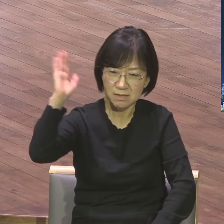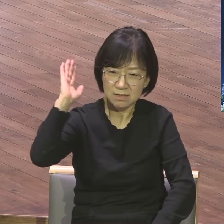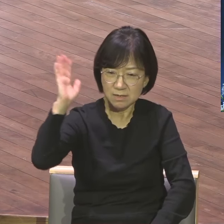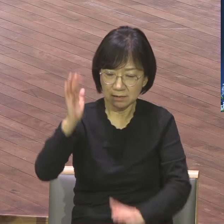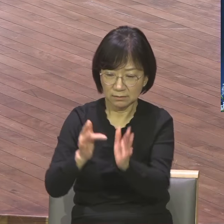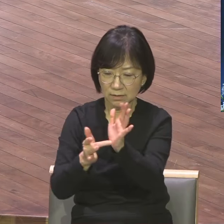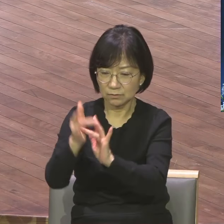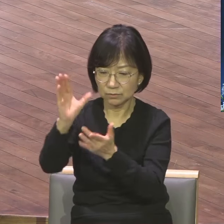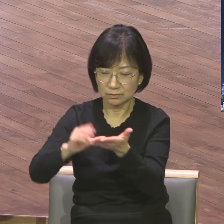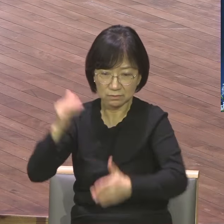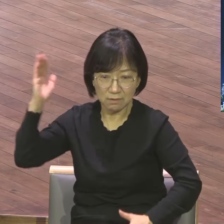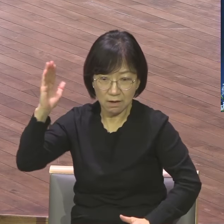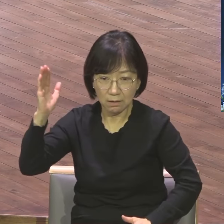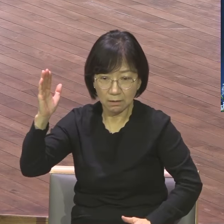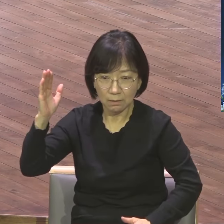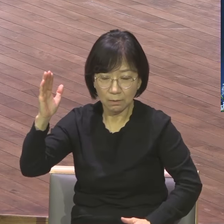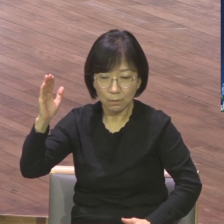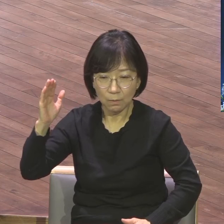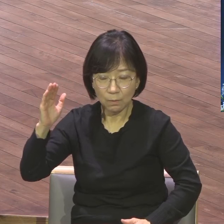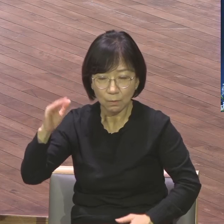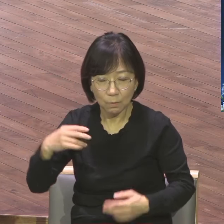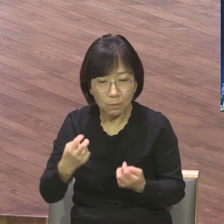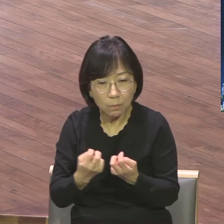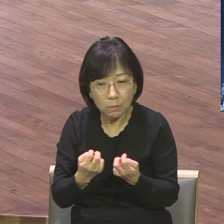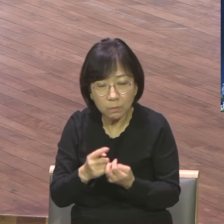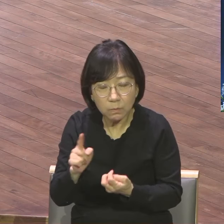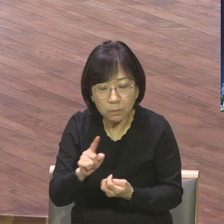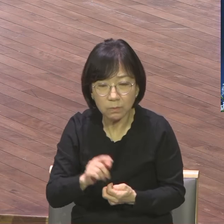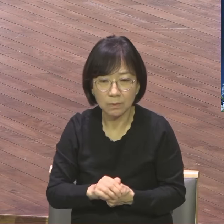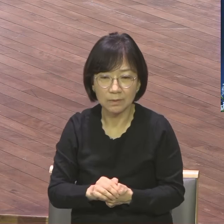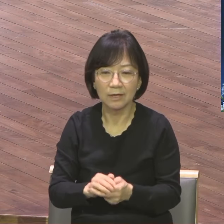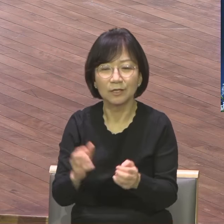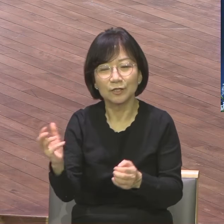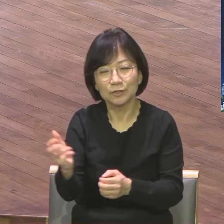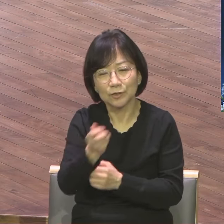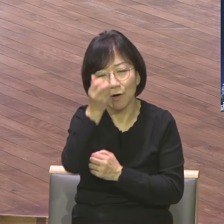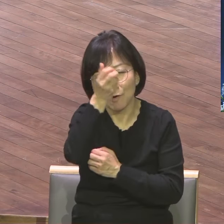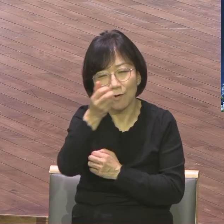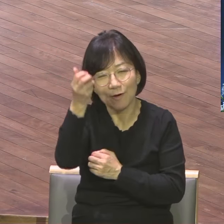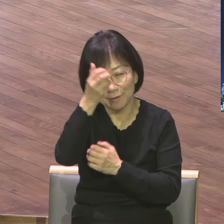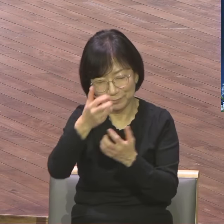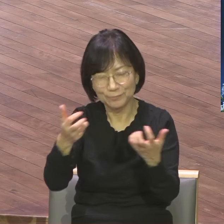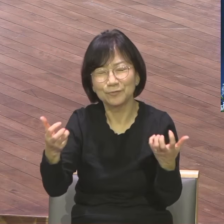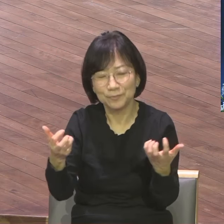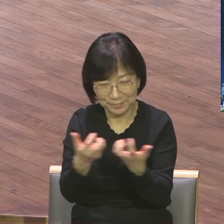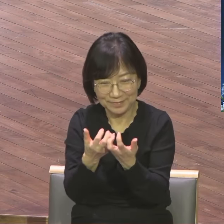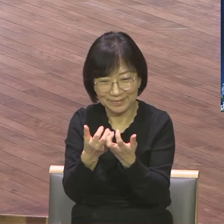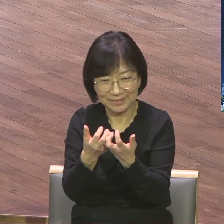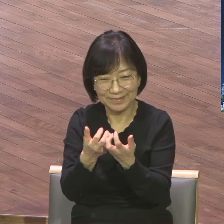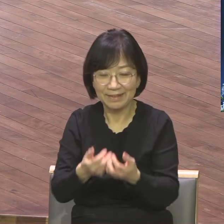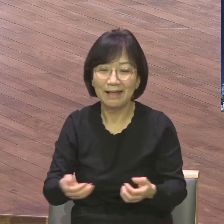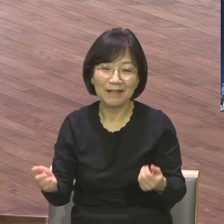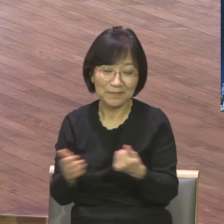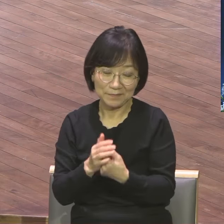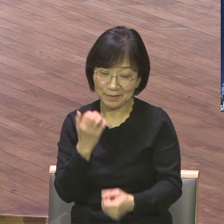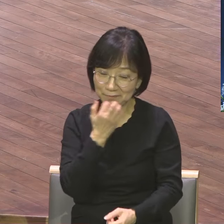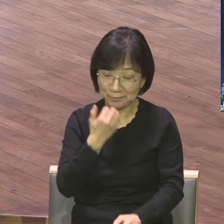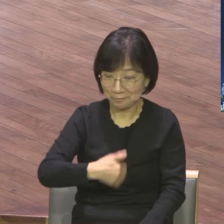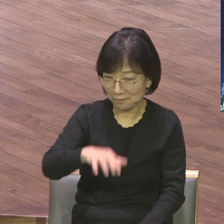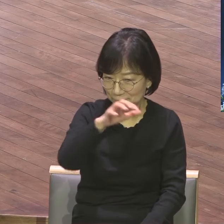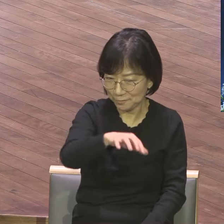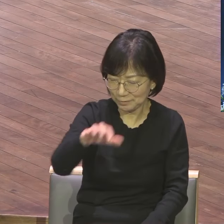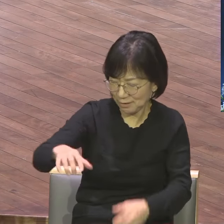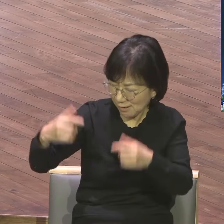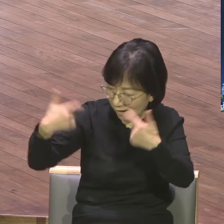그래서 초대교회 성도들은 성령 충만 받은 후 가는 곳마다 복음을 증거했어요. 베드로가 설교했습니다.